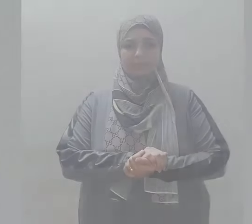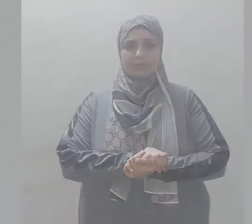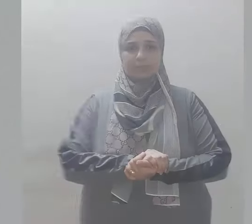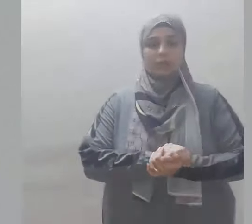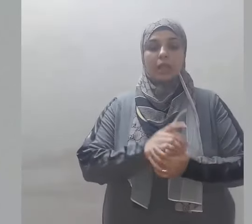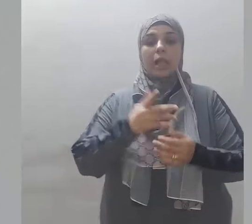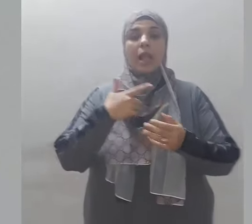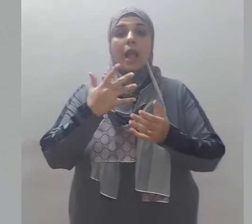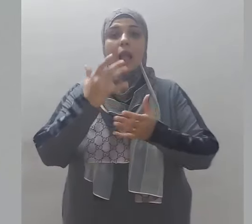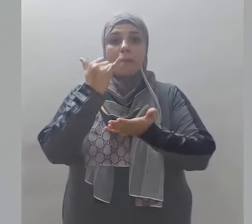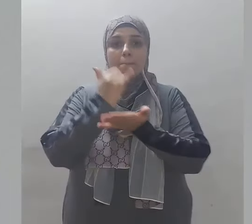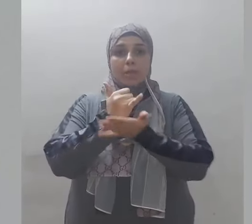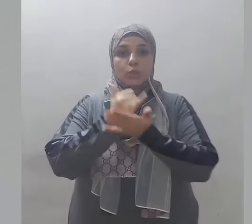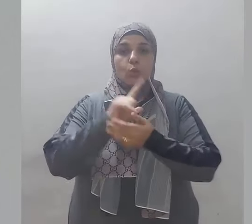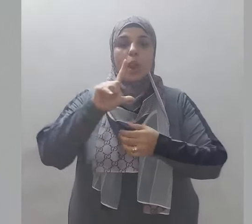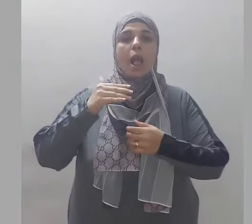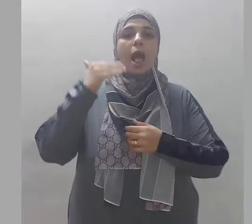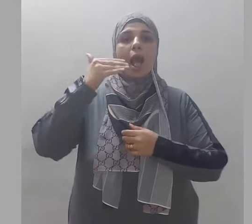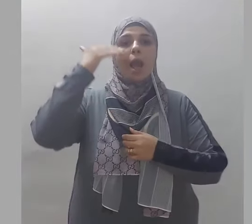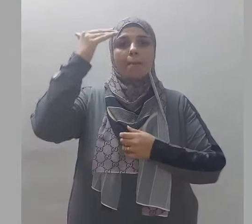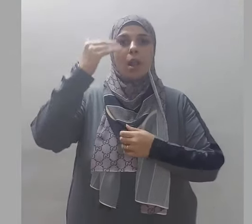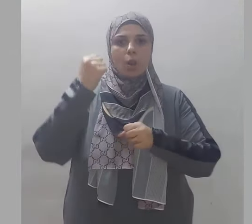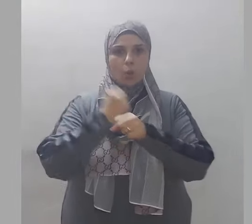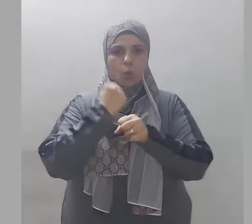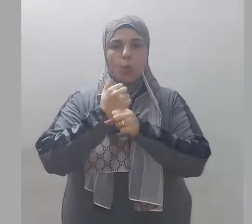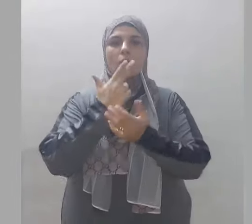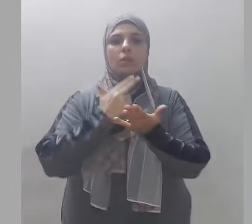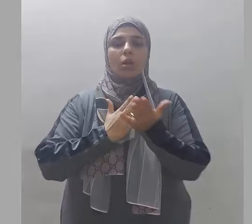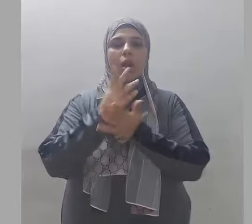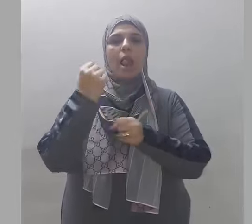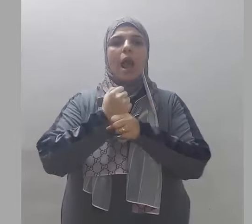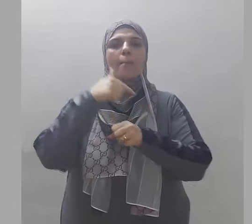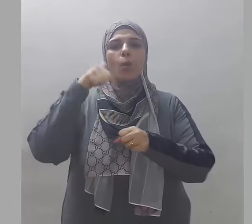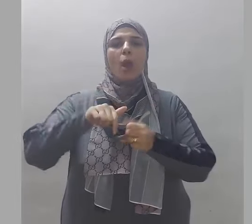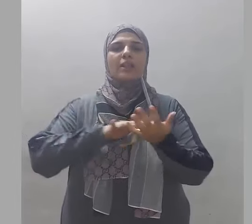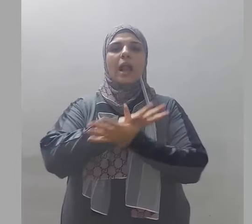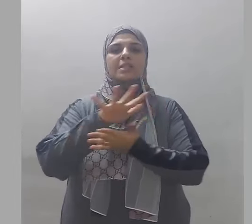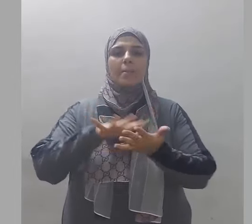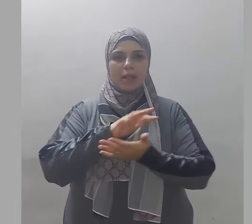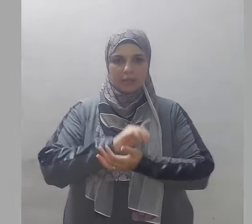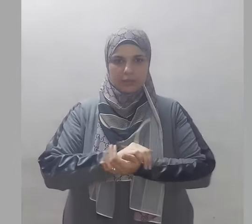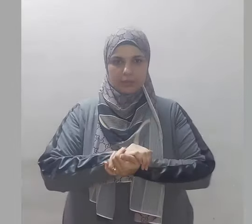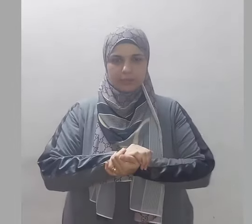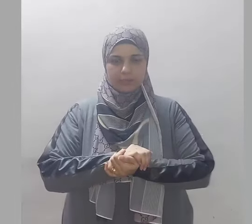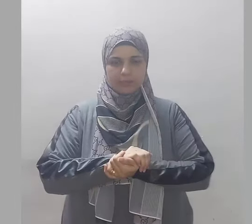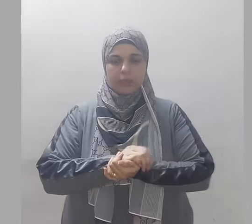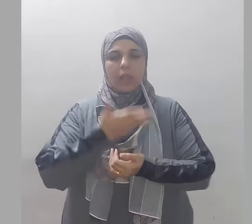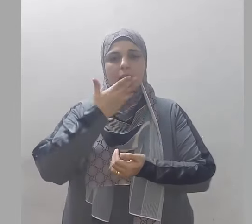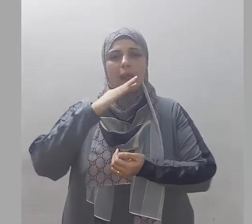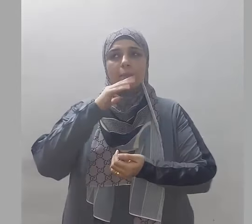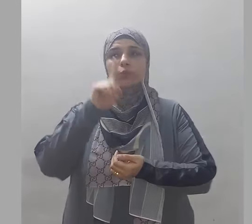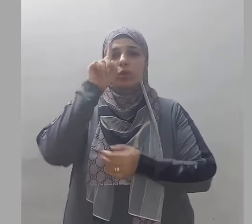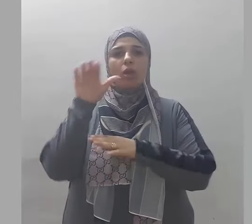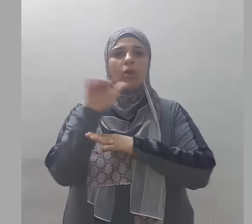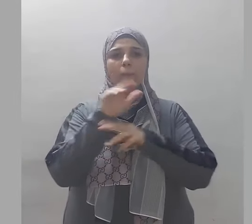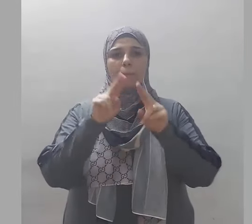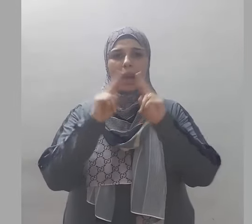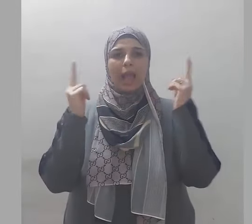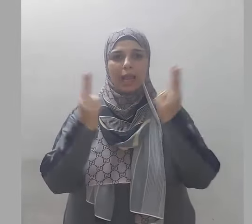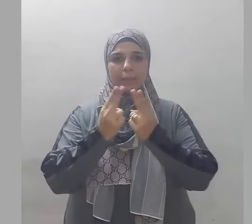التمسك بالأمل وإتقان العمل وقت الأزمات. الحمد لله رب العالمين